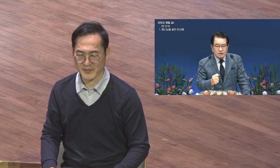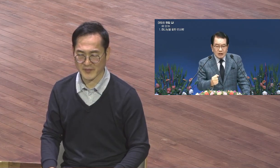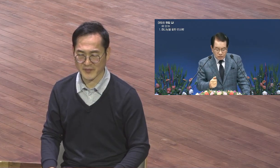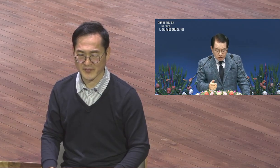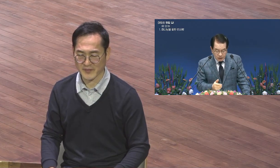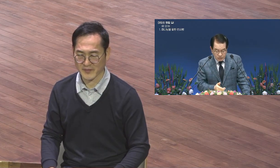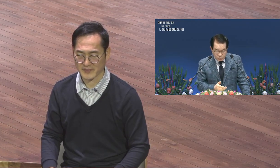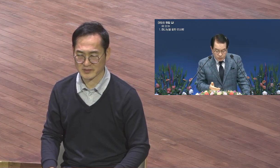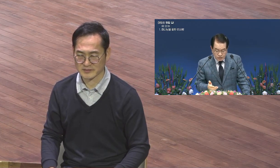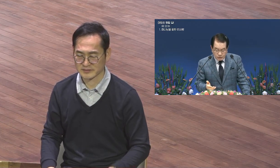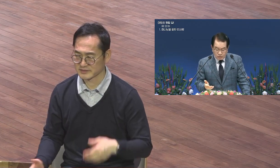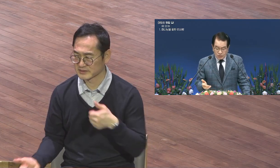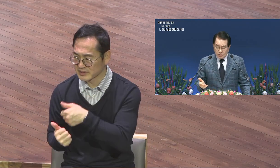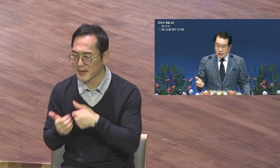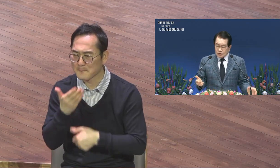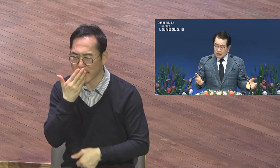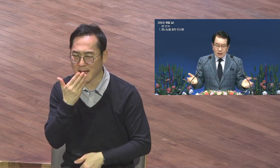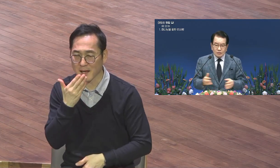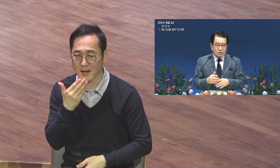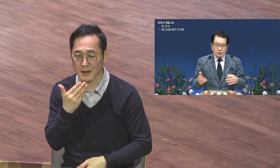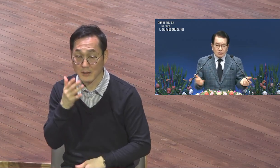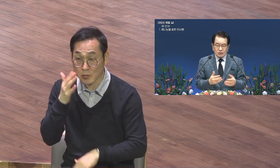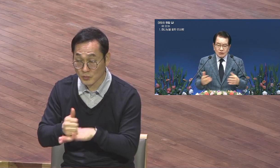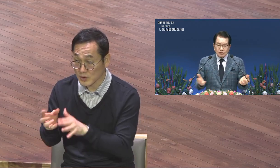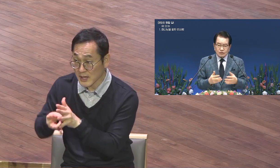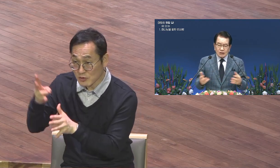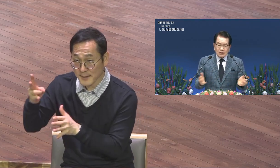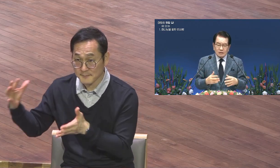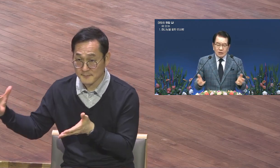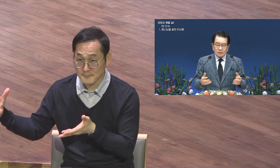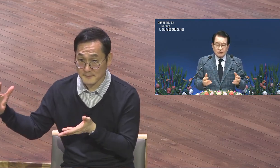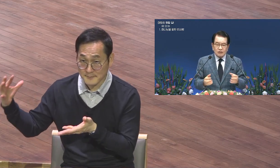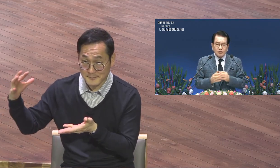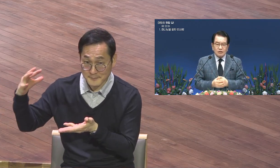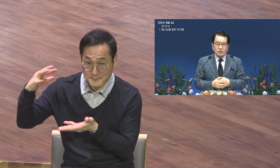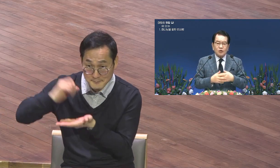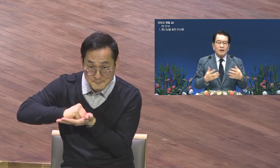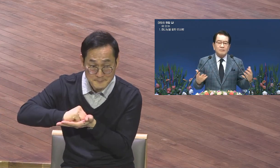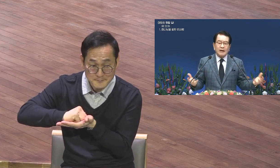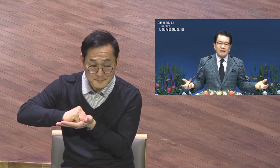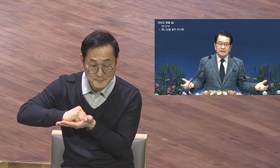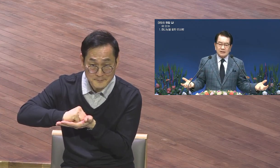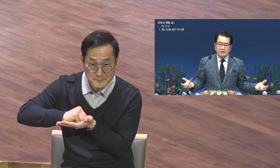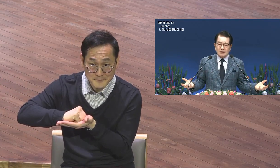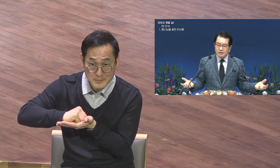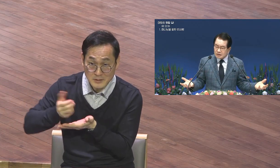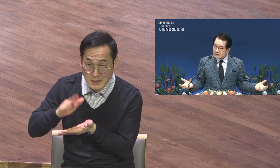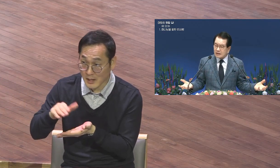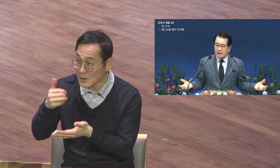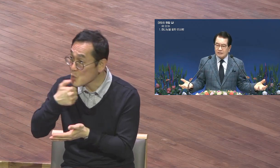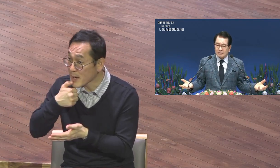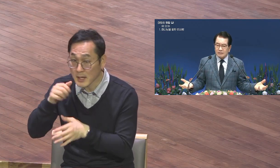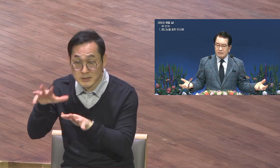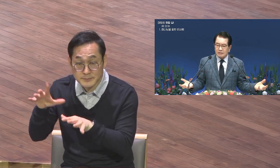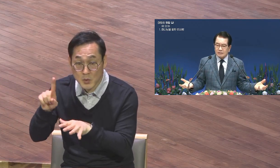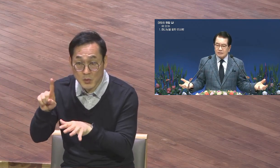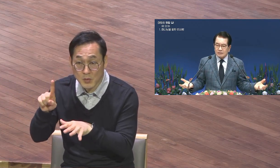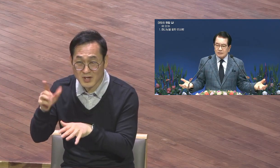뒤에 이길 수 있다. 그래가지고 보세요. 예루살렘은 예루살렘을 정복했던 로마는 망했잖아요.